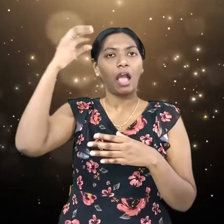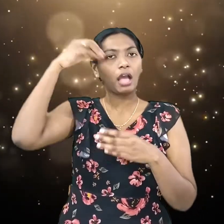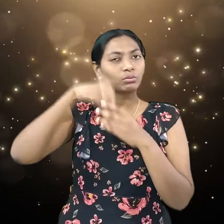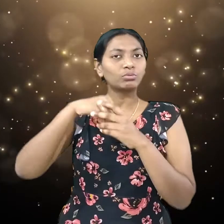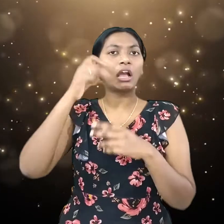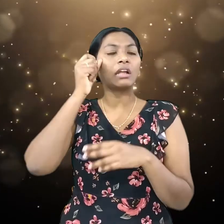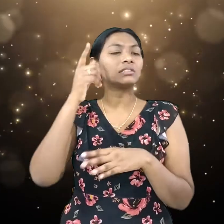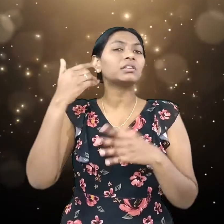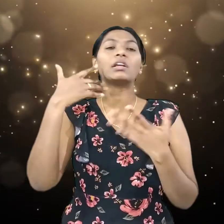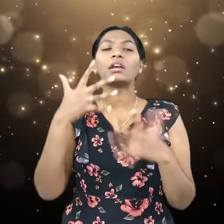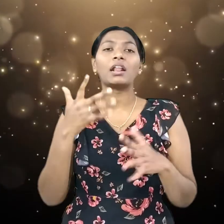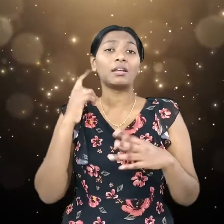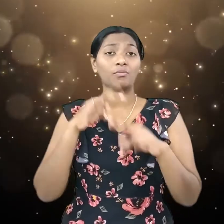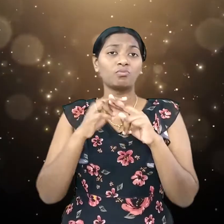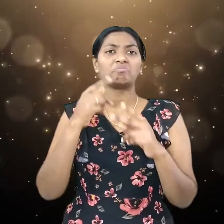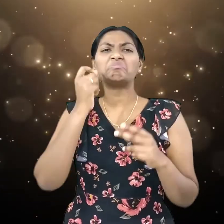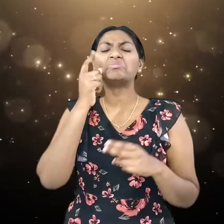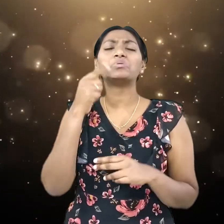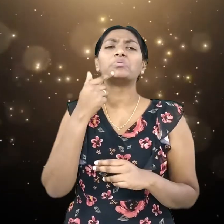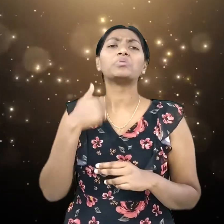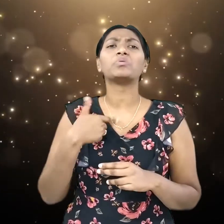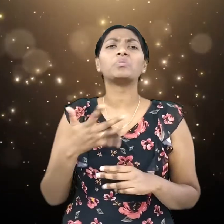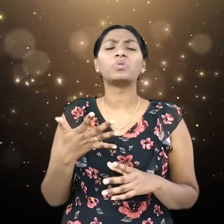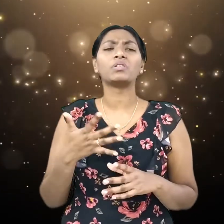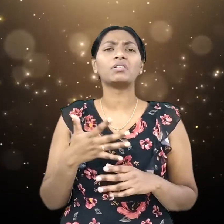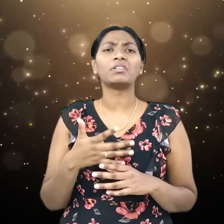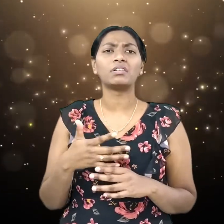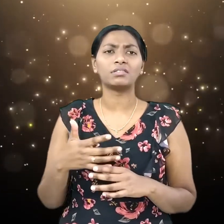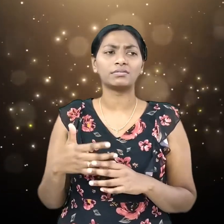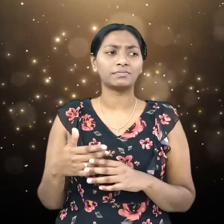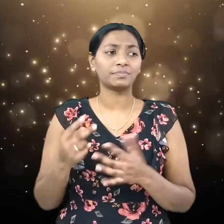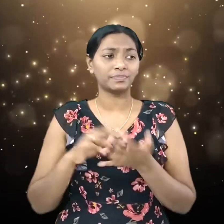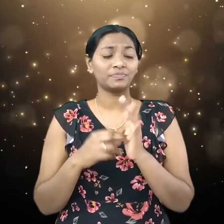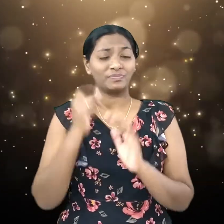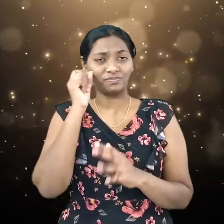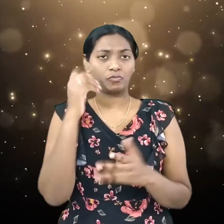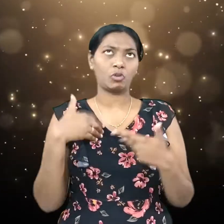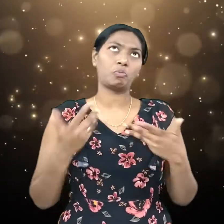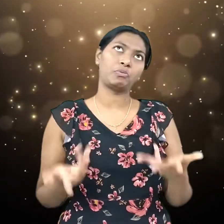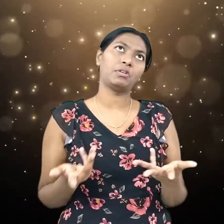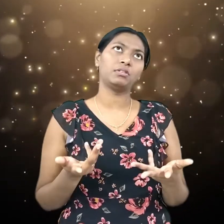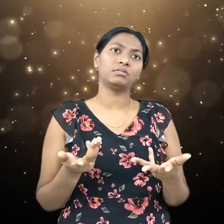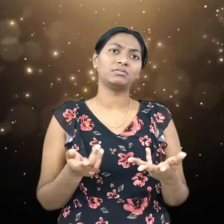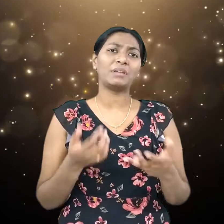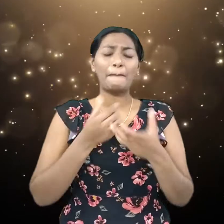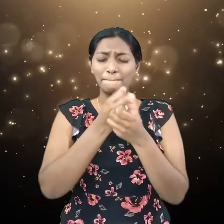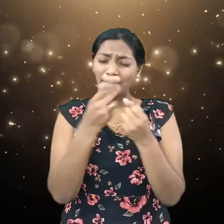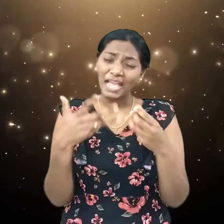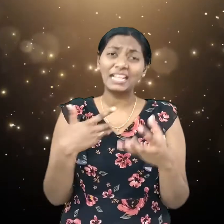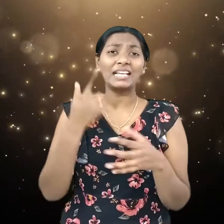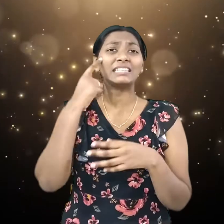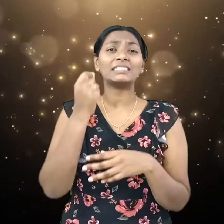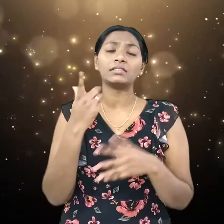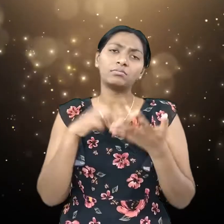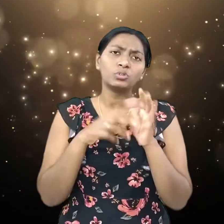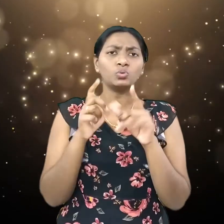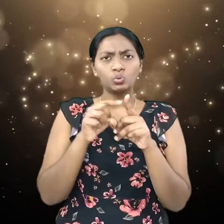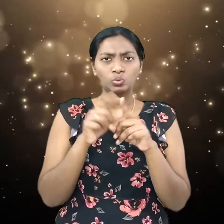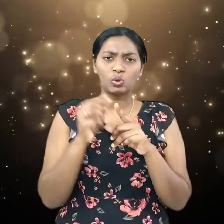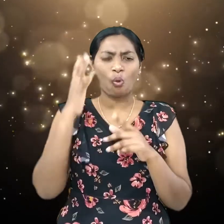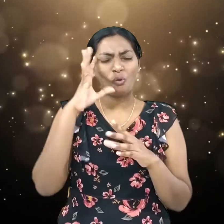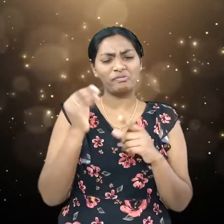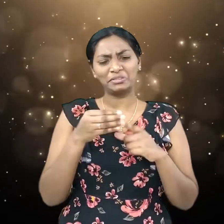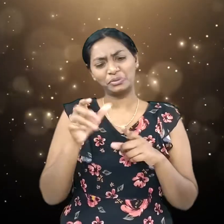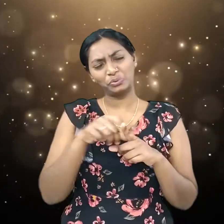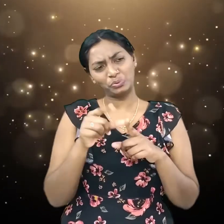ना अभी समझ में नहीं आता तो मैं क्या करूं, मैंने बहुत चीजें समझ में नहीं आती पर फिर भी कर रहे हो ना, हर चीज समझ में आती तभी कर रहे हो क्या।